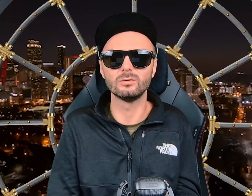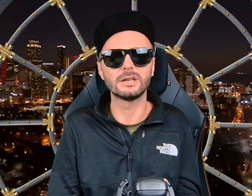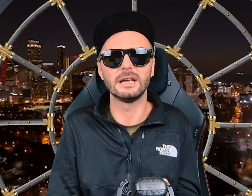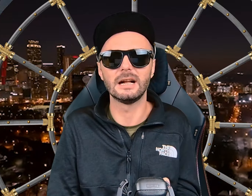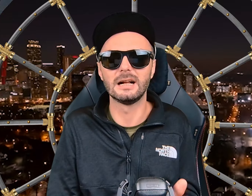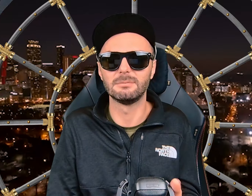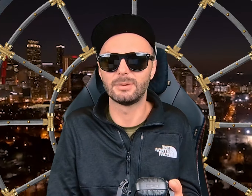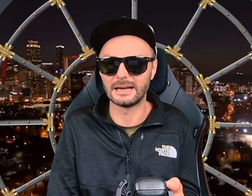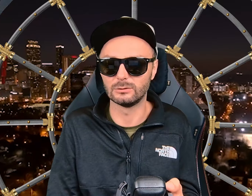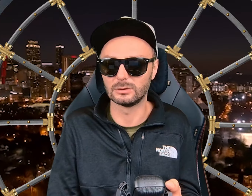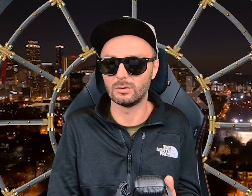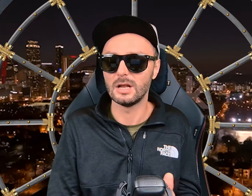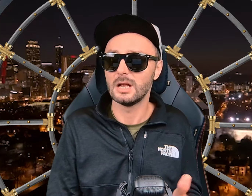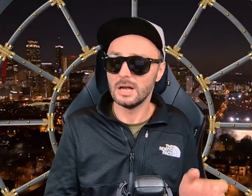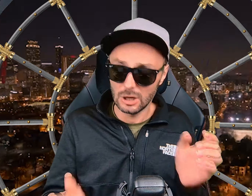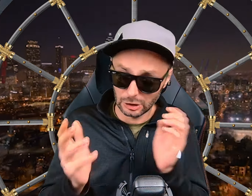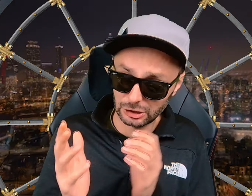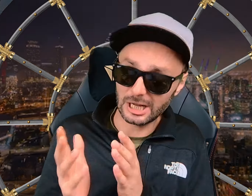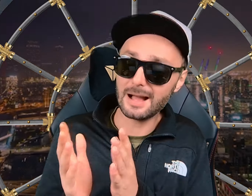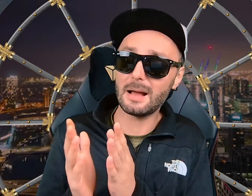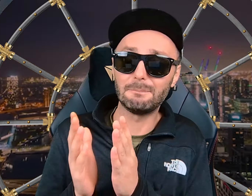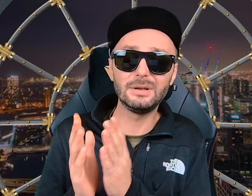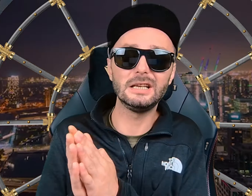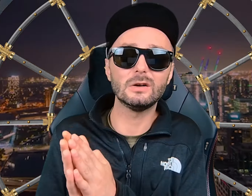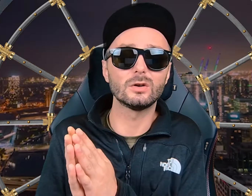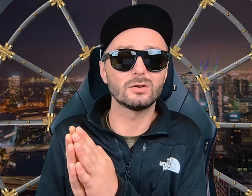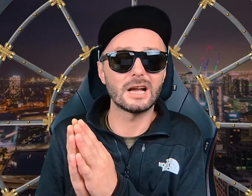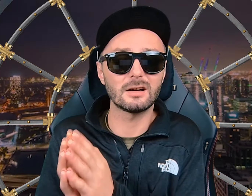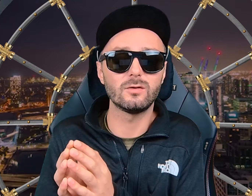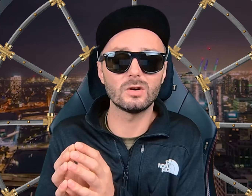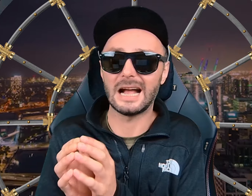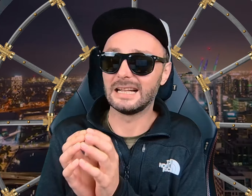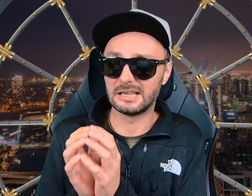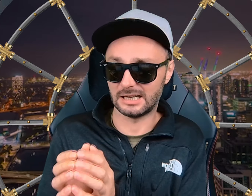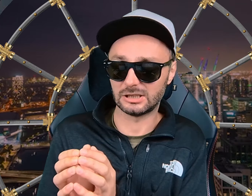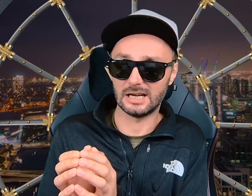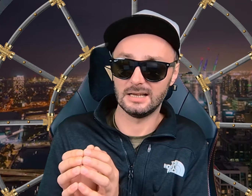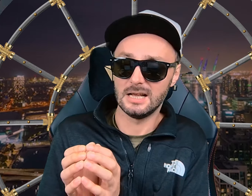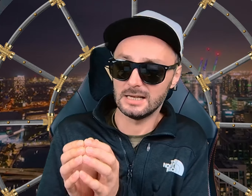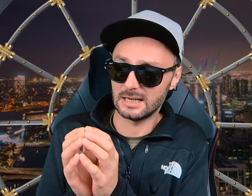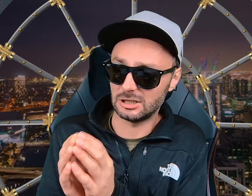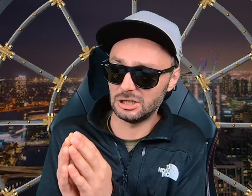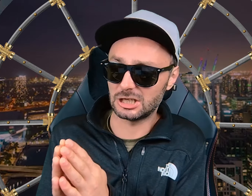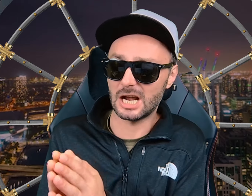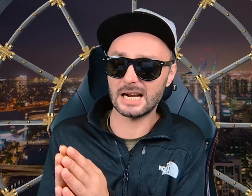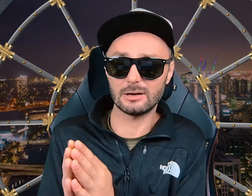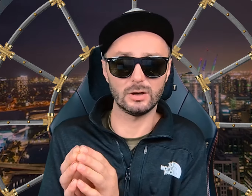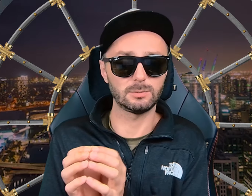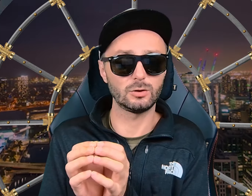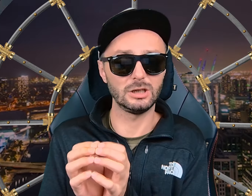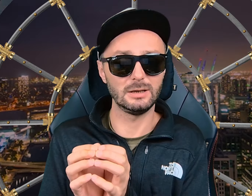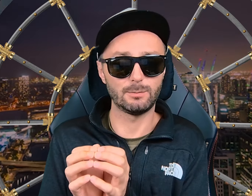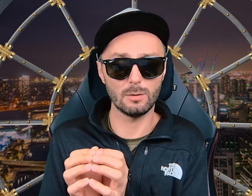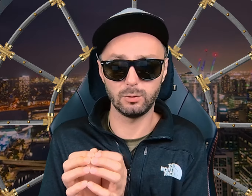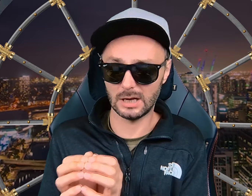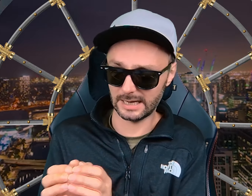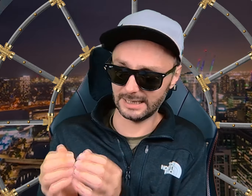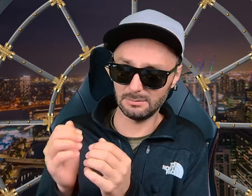Luke preuzeo Šta bi od onakvog Draška? Znači dječaka kojeg smo učinili popularnim,